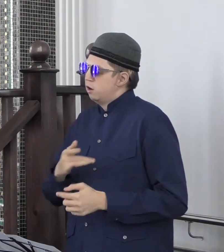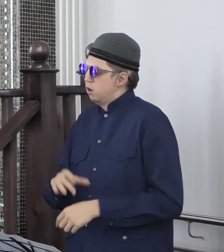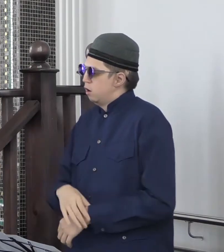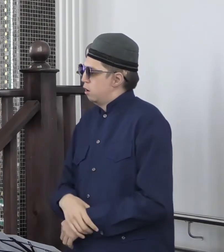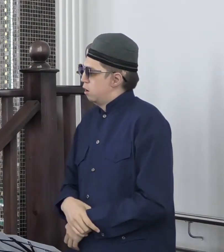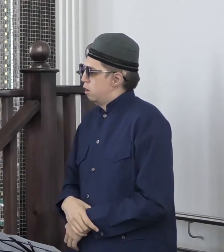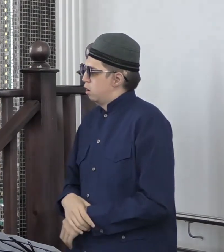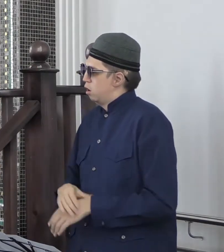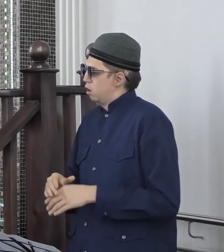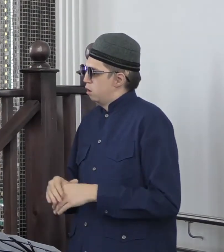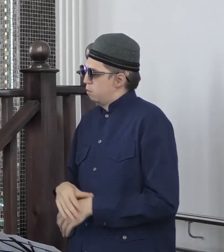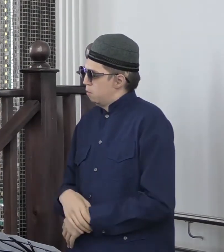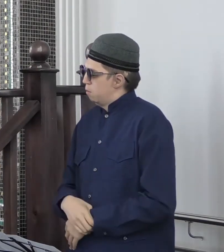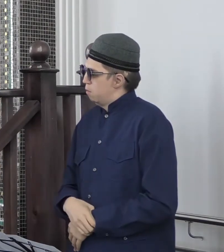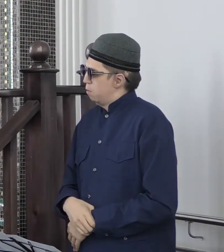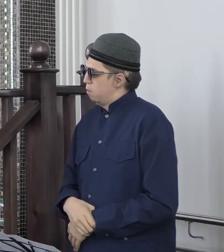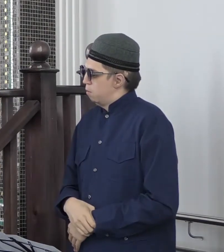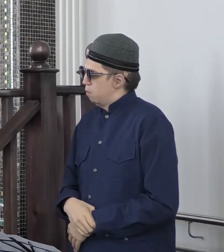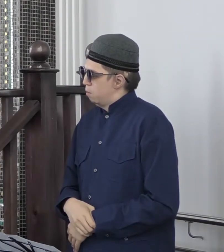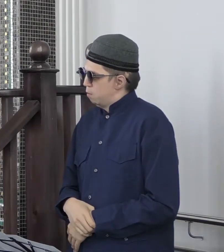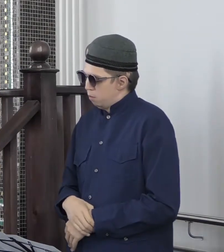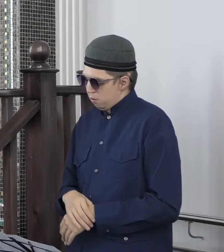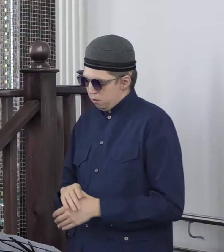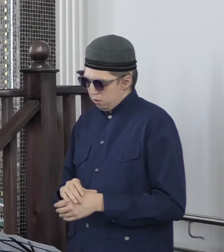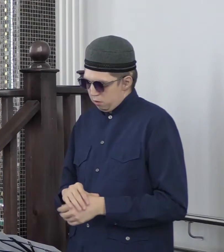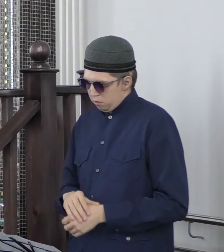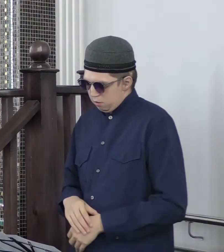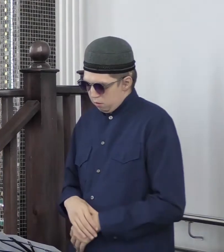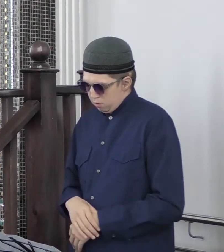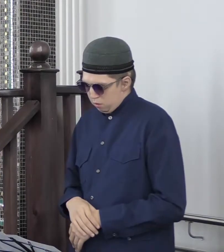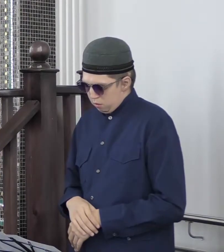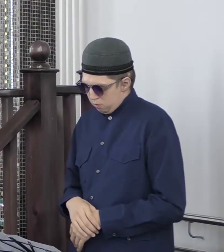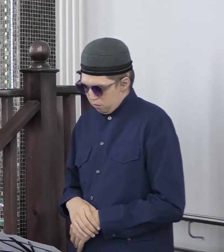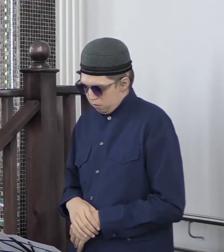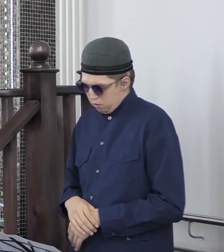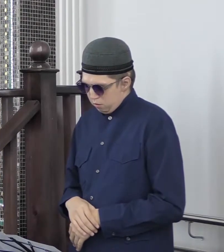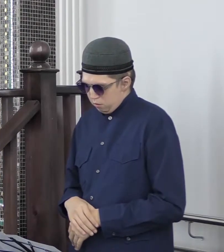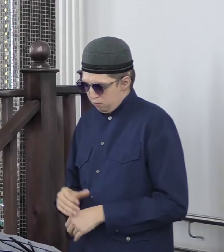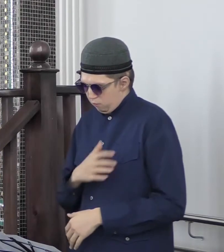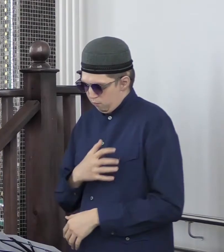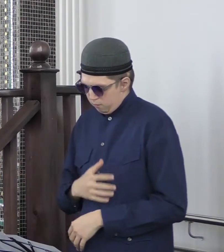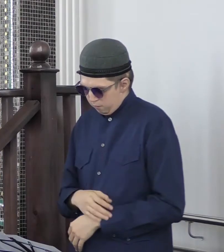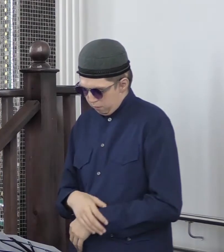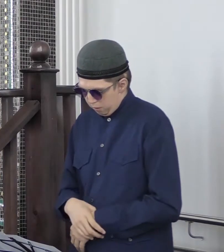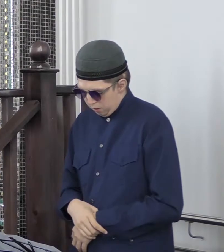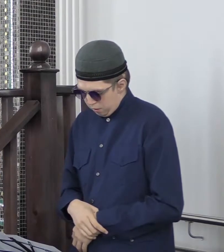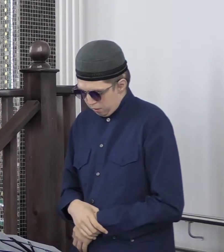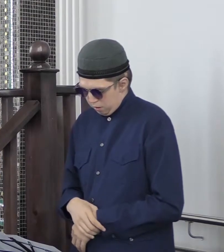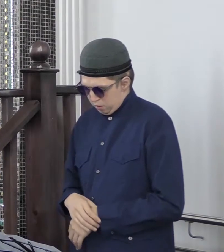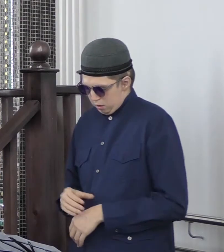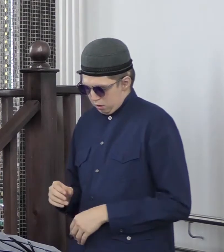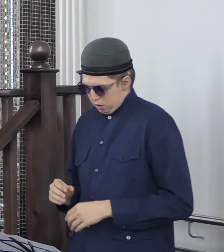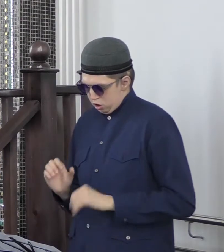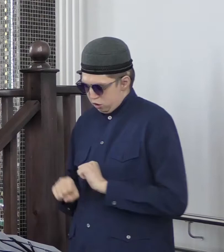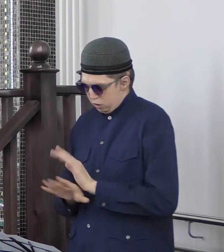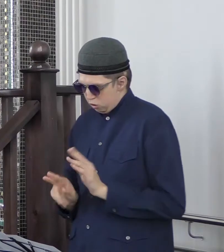Я говорю, что это так, Алия Саляма, а то хиббу айямина кальбука. Кумилен тем шоу на Ва туда ли